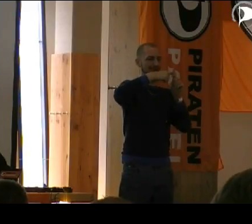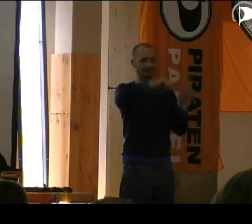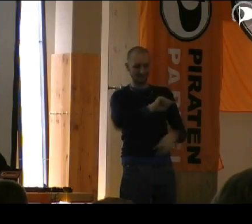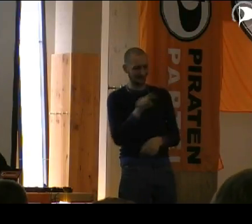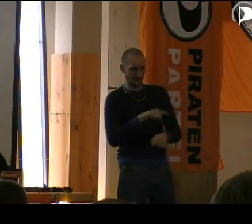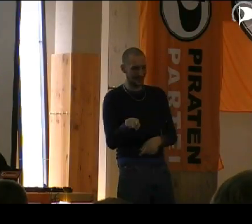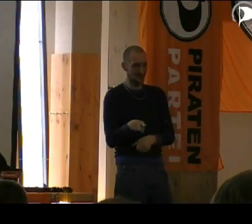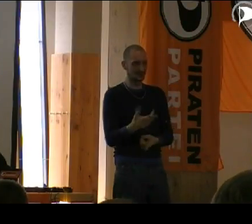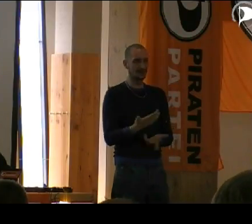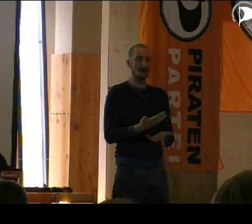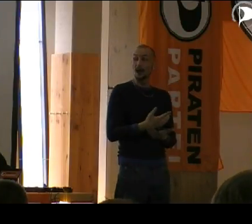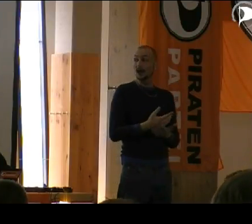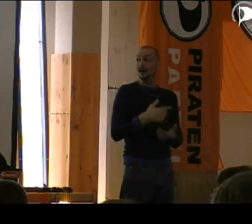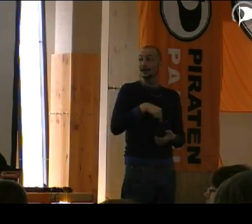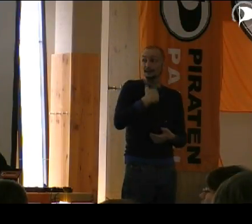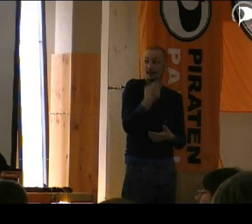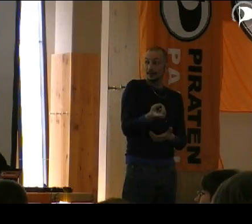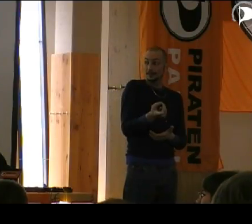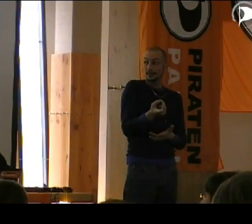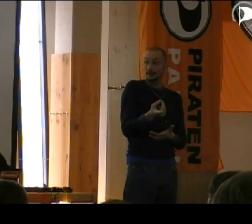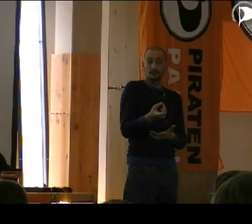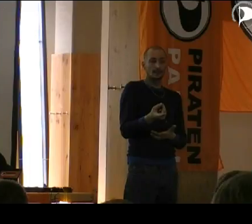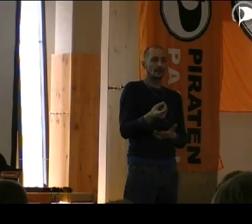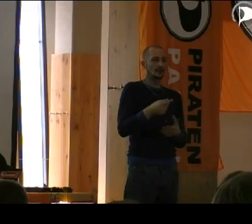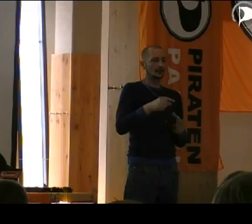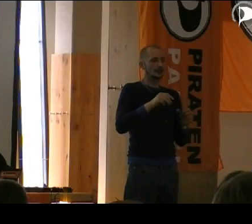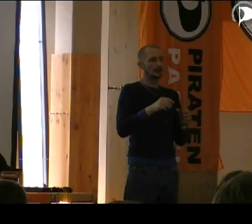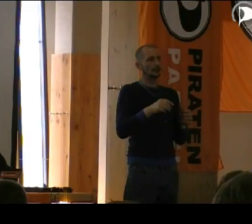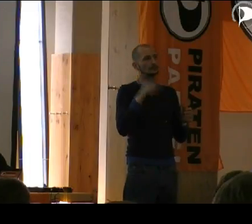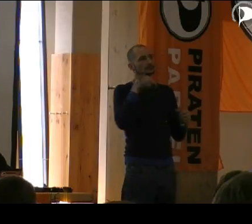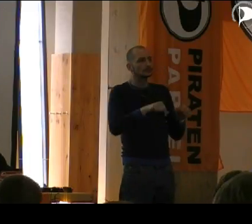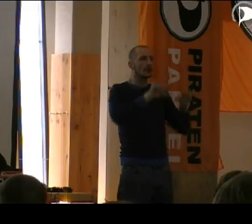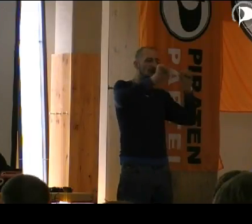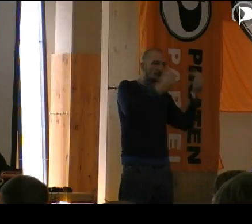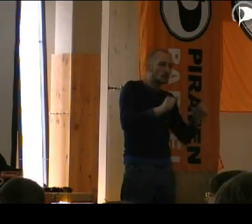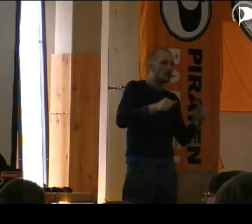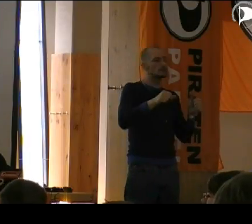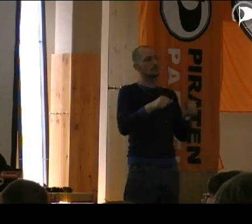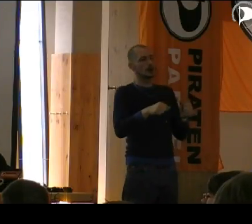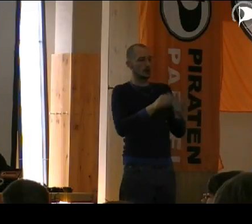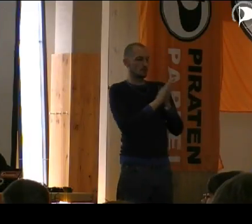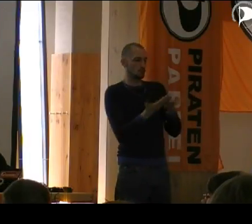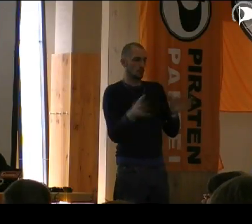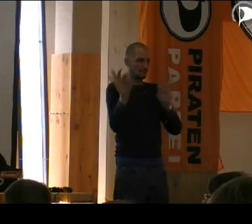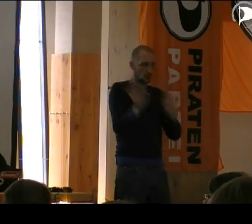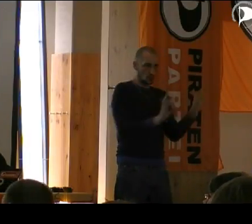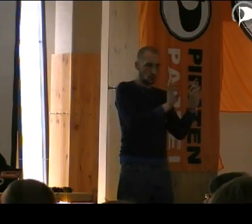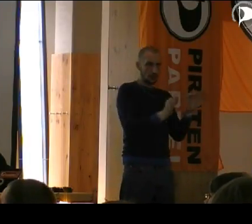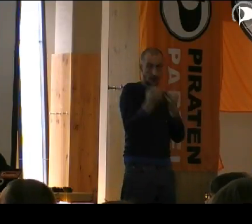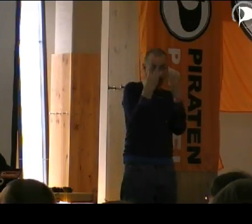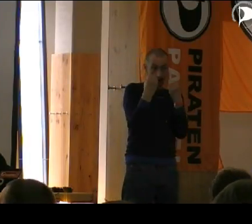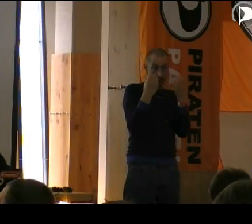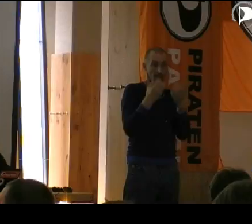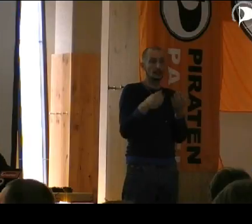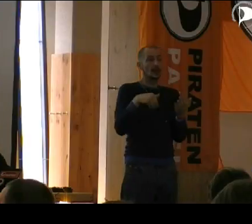dann haben wir uns die systematik der buchführung erläutern lassen die das budget